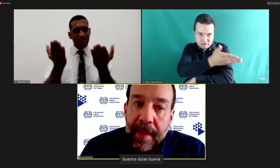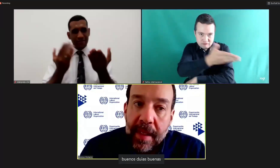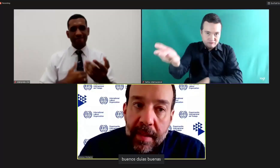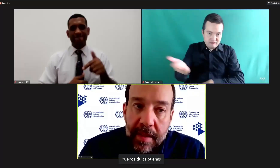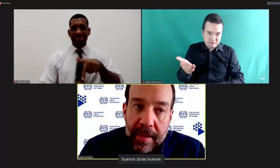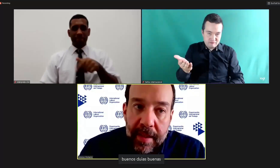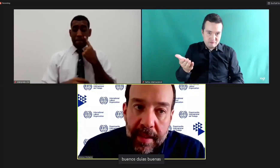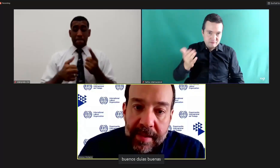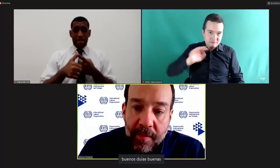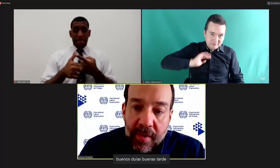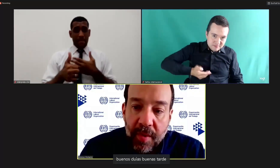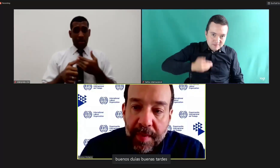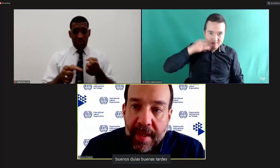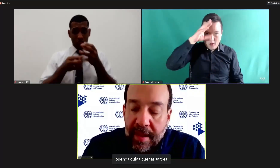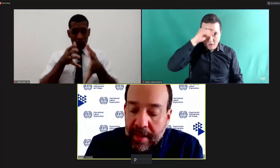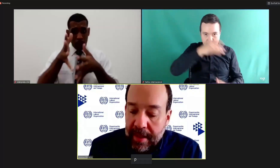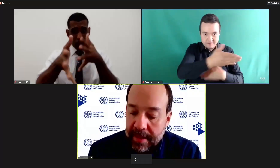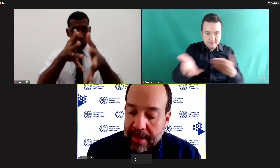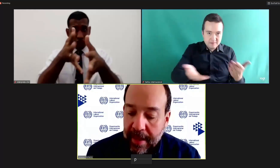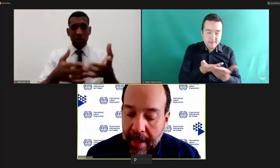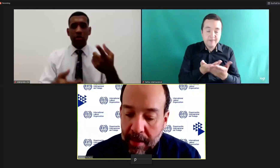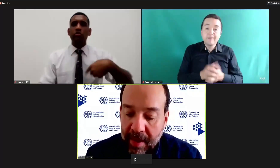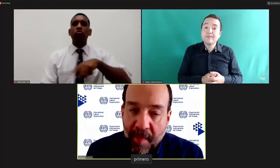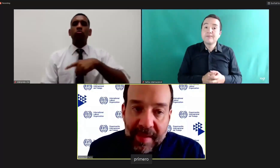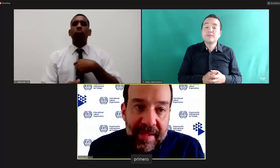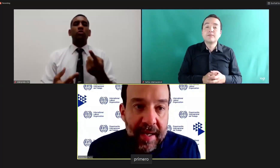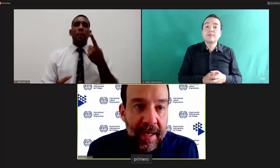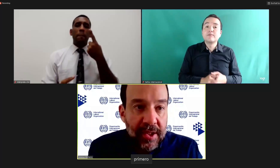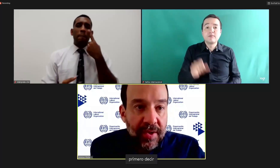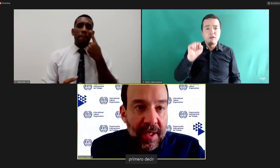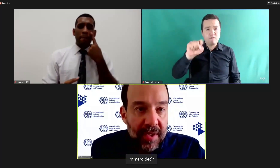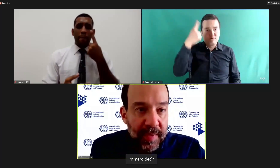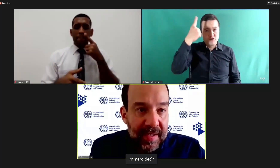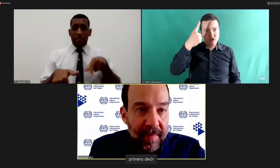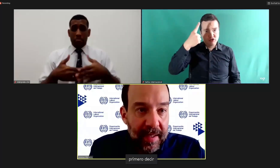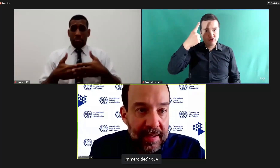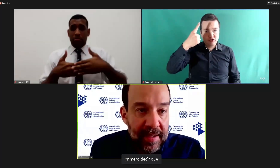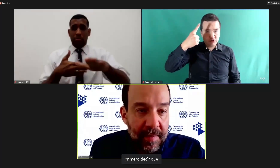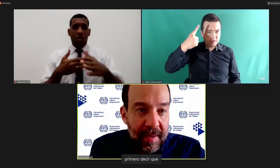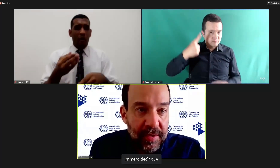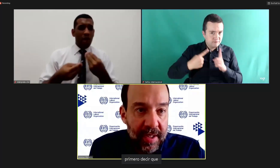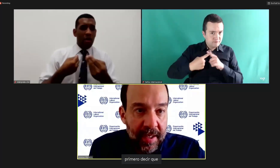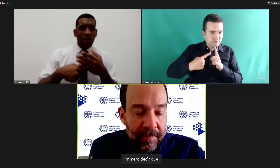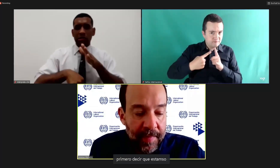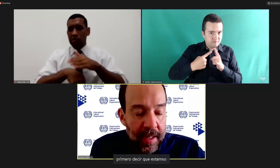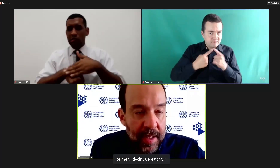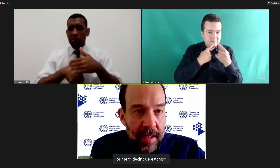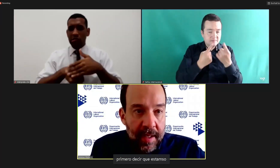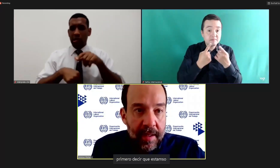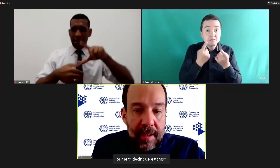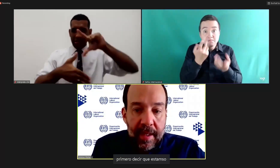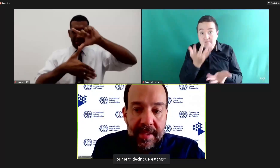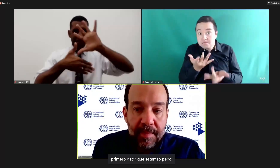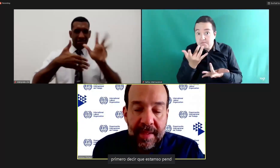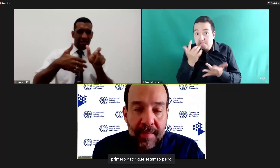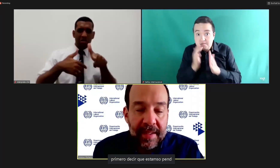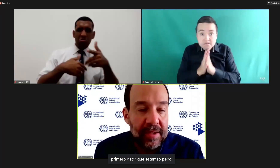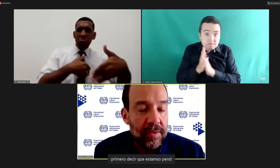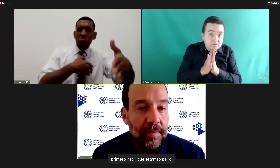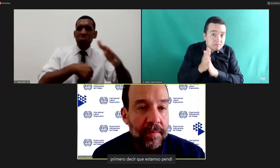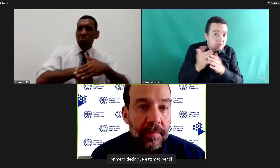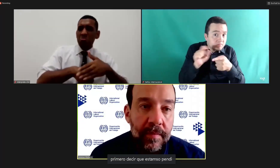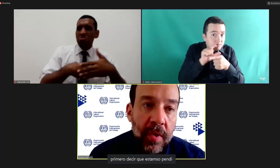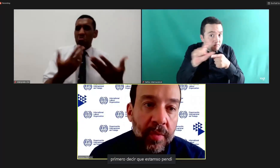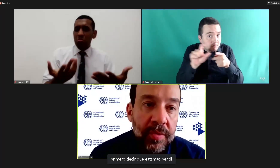que estamos muy pendientes de lo que va a pasar en la región las próximas semanas, ¿no? Sabemos que esta